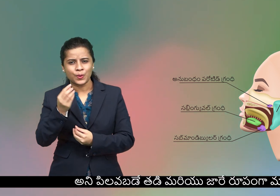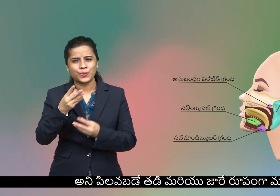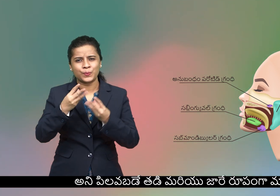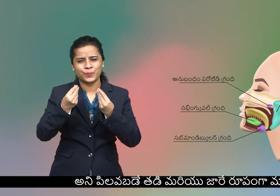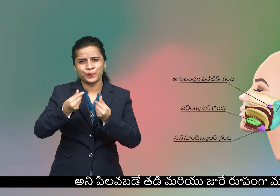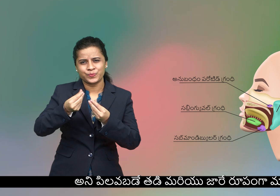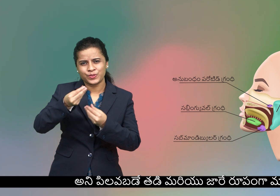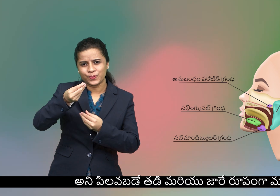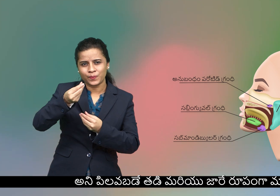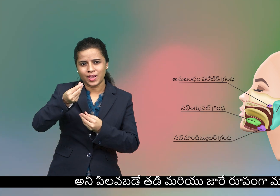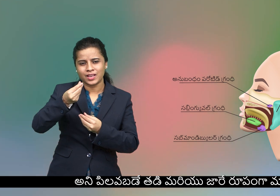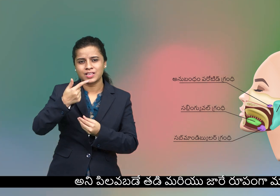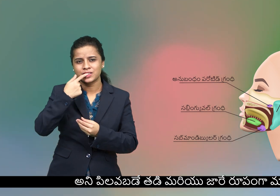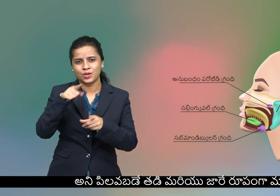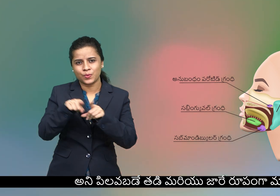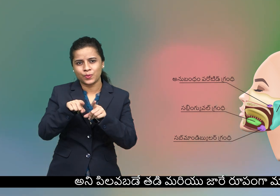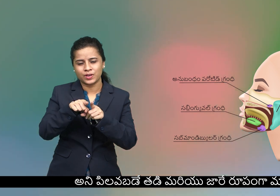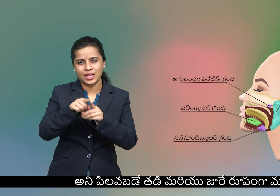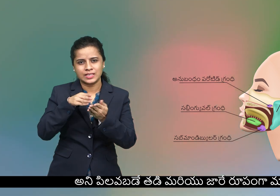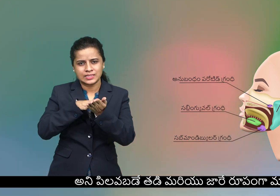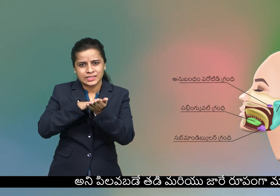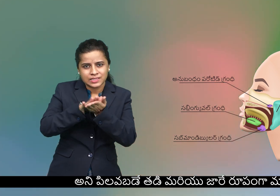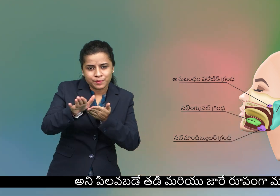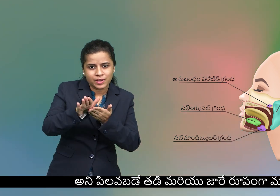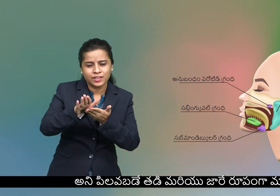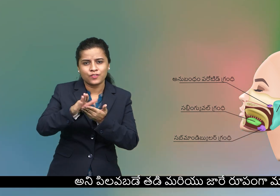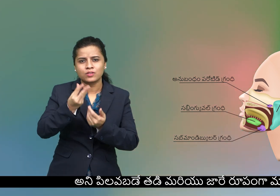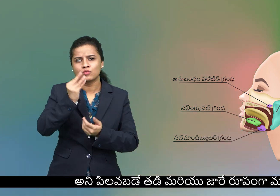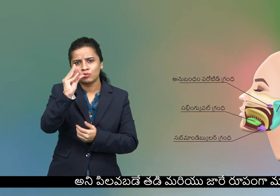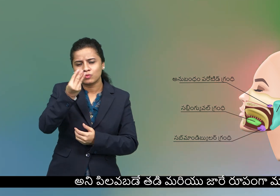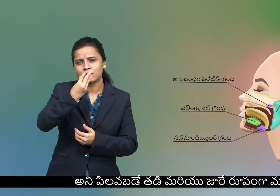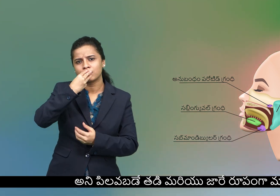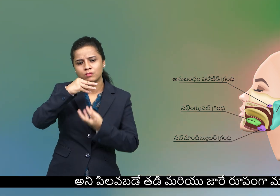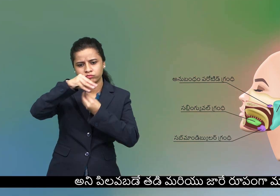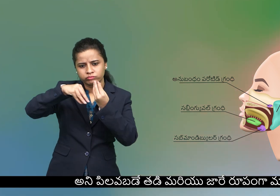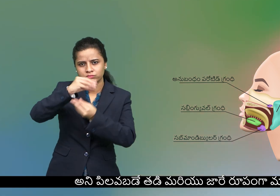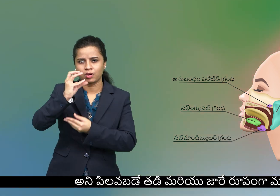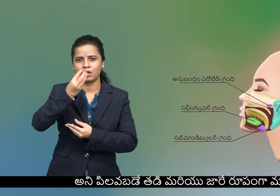అని పిలువబడే తడి ముడి జారే రూపంగా మారుస్తాయి.